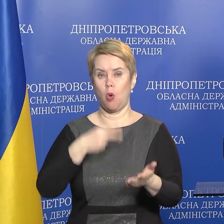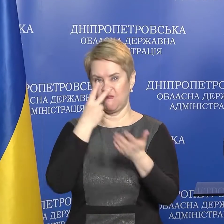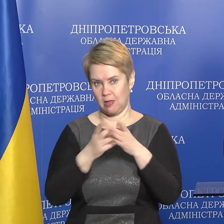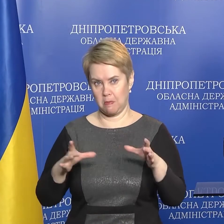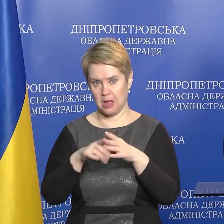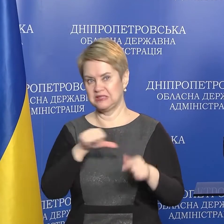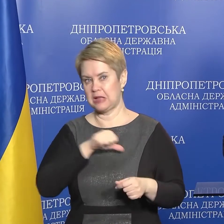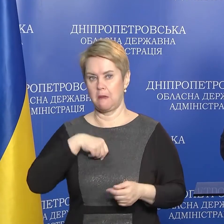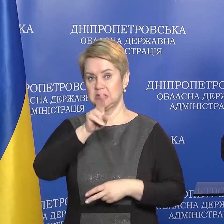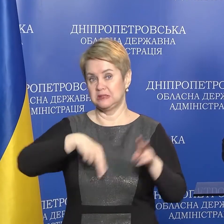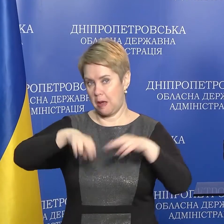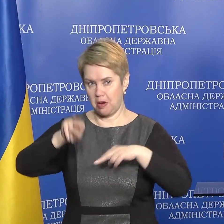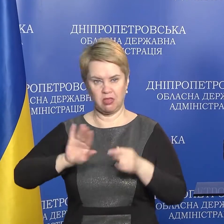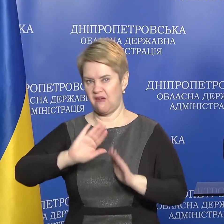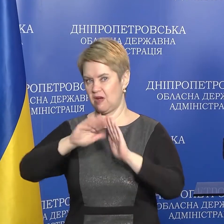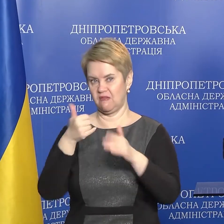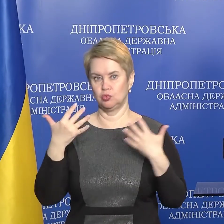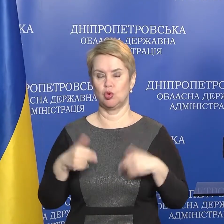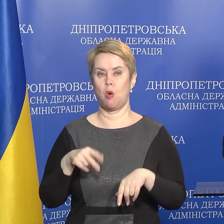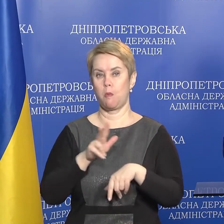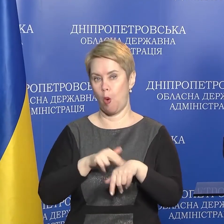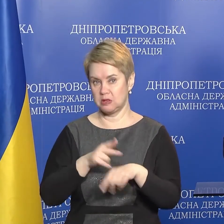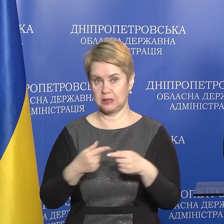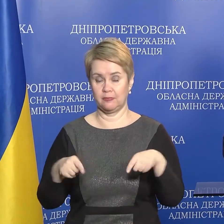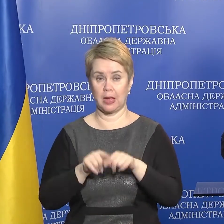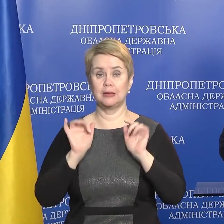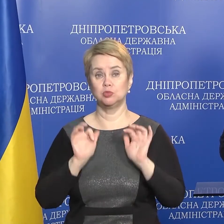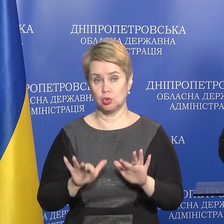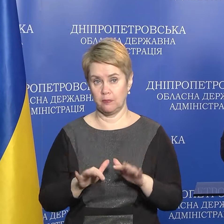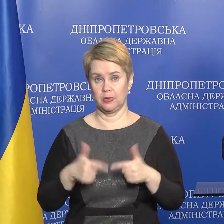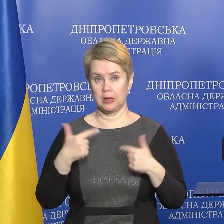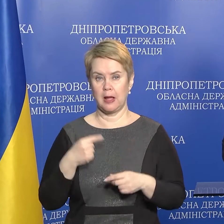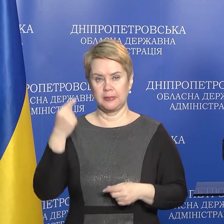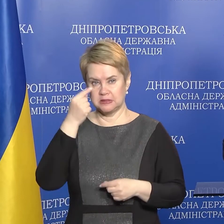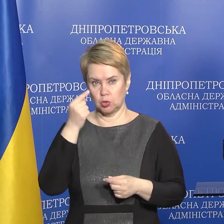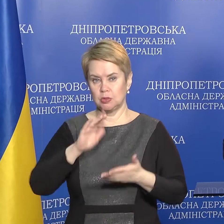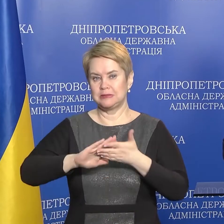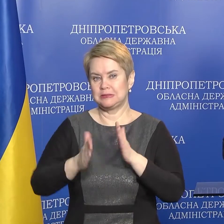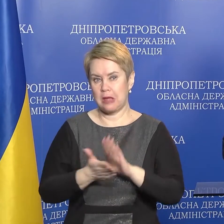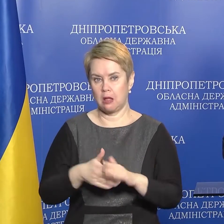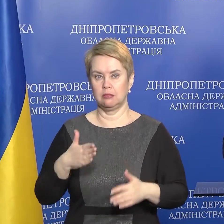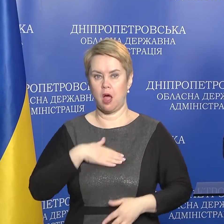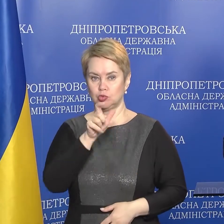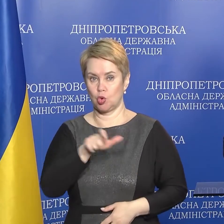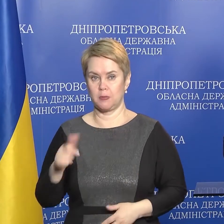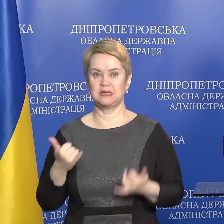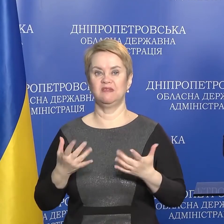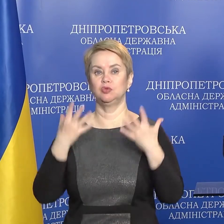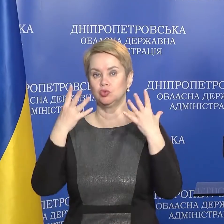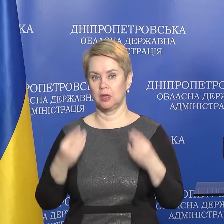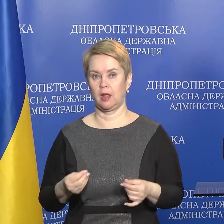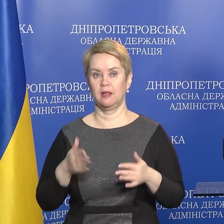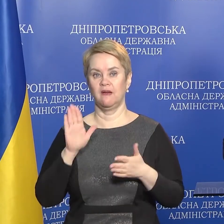мітки, то самі замальовують, не викликаючи вже поліцію. Таким чином, десь психологічний стан наших громадян на сьогоднішній